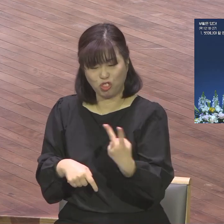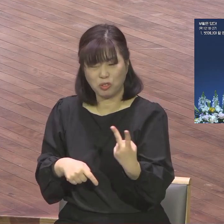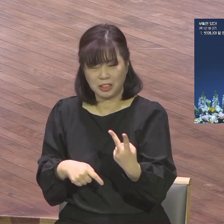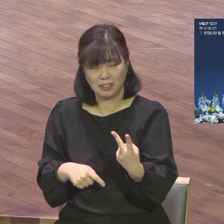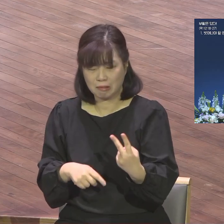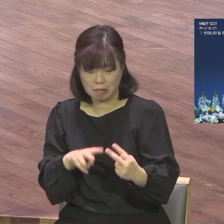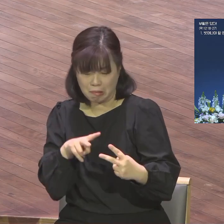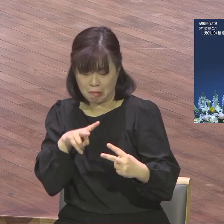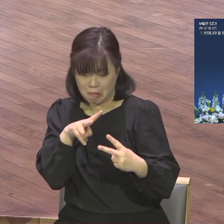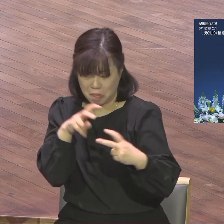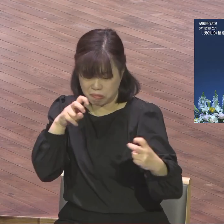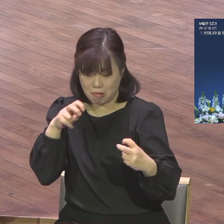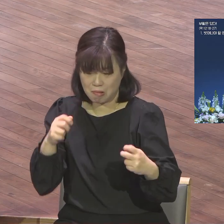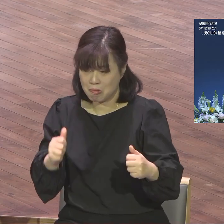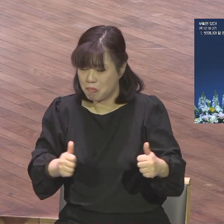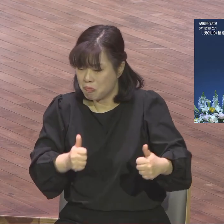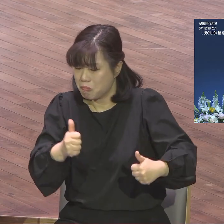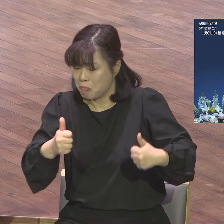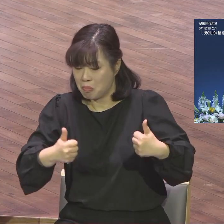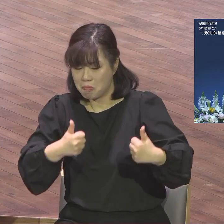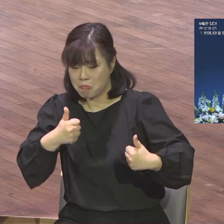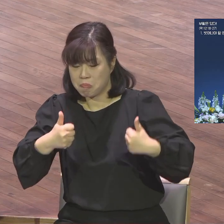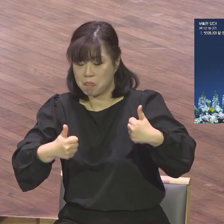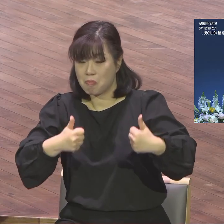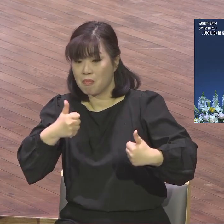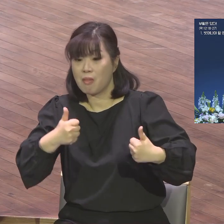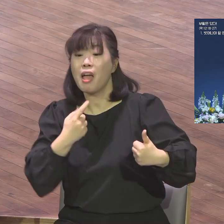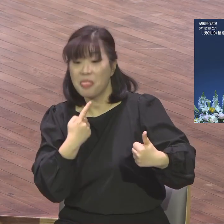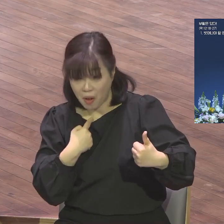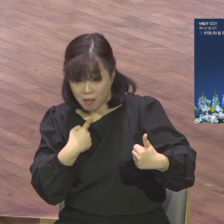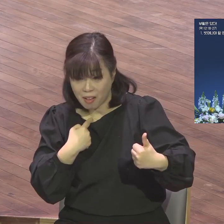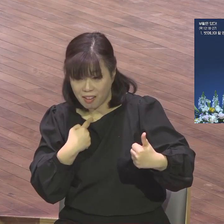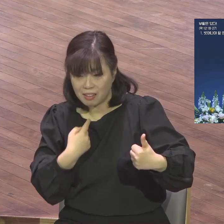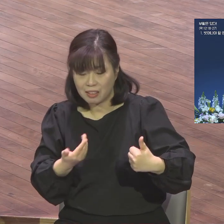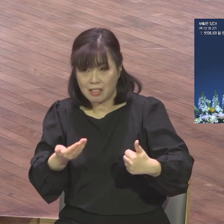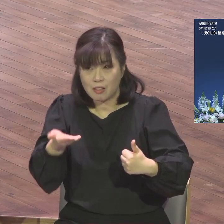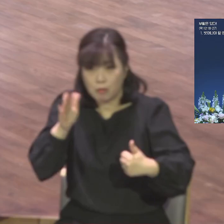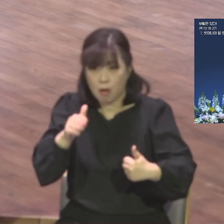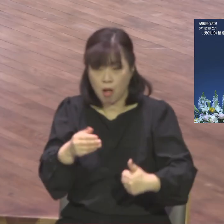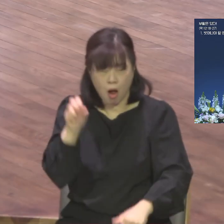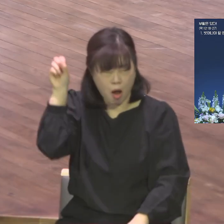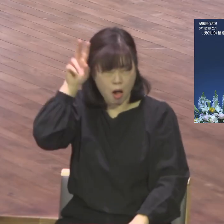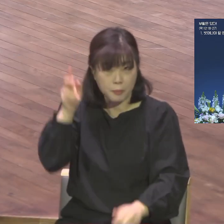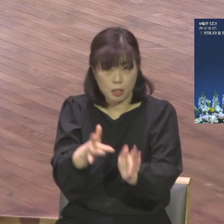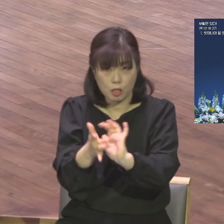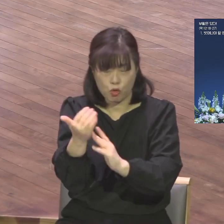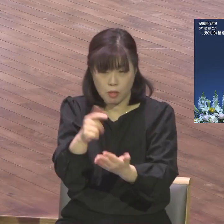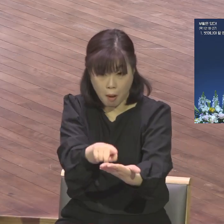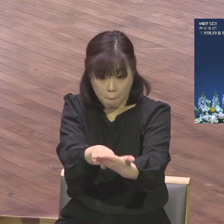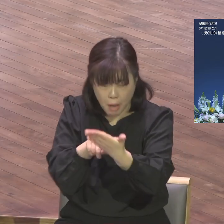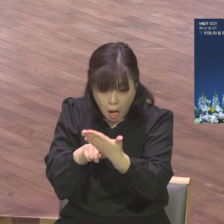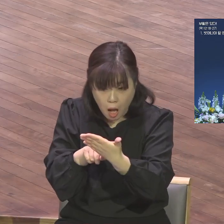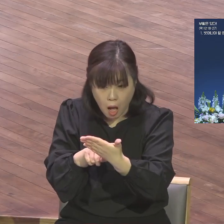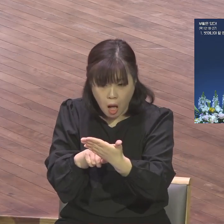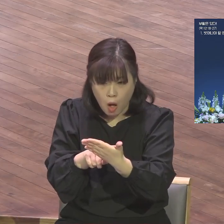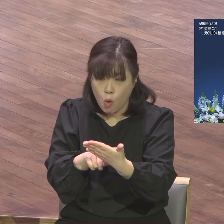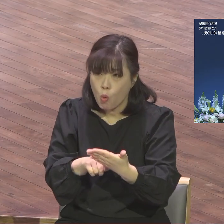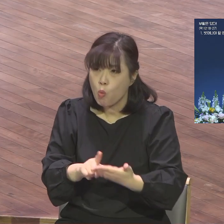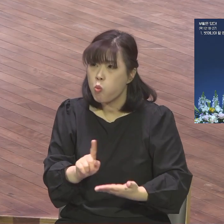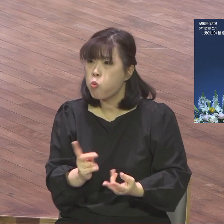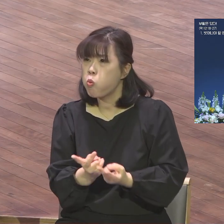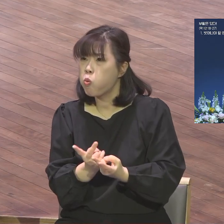잡고 예수를 없애는데 같이 힘을 합치자 번갈아서 공격을 하고